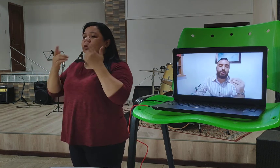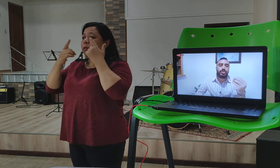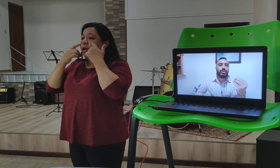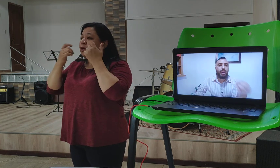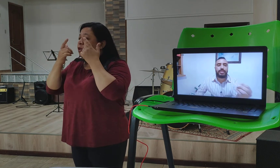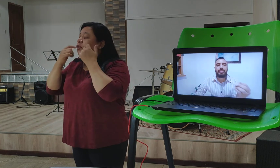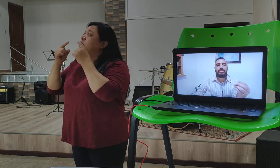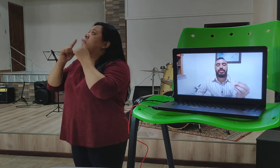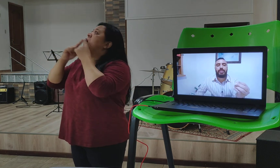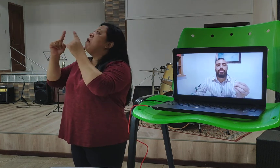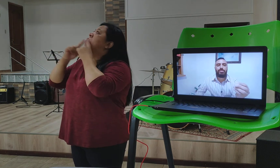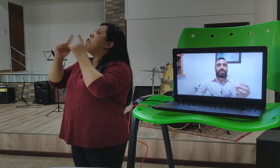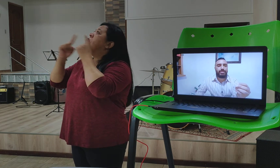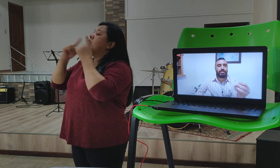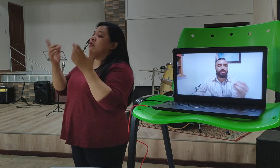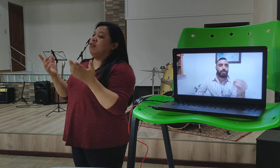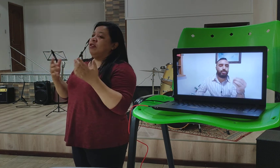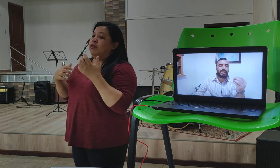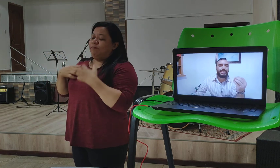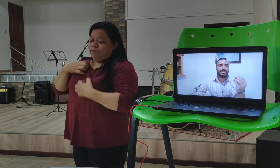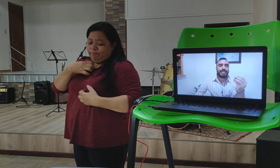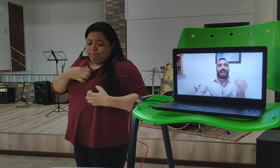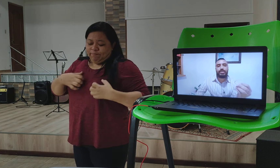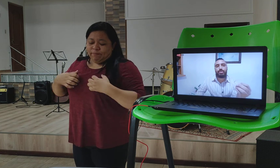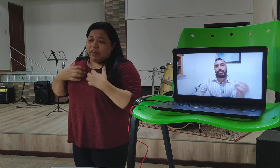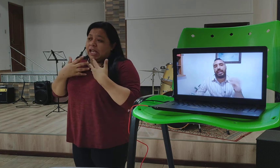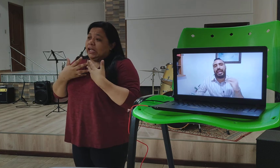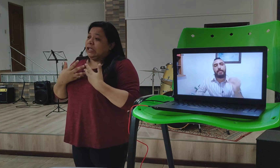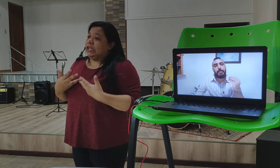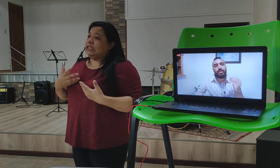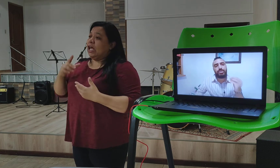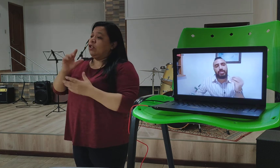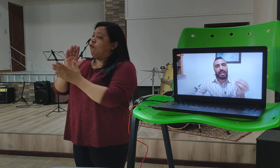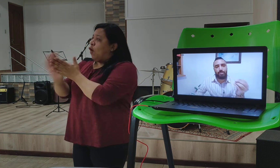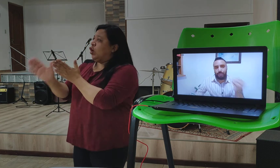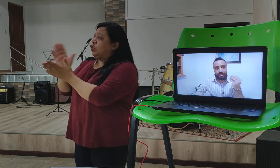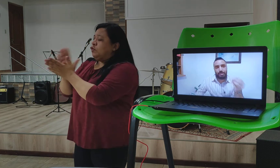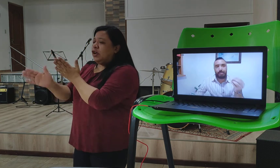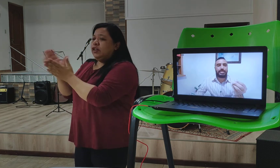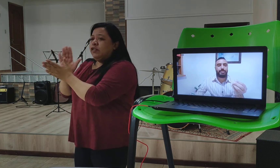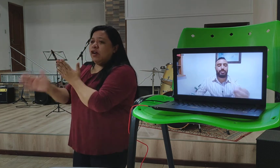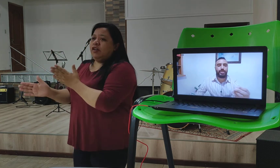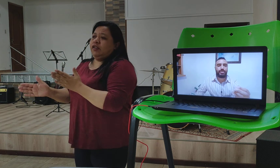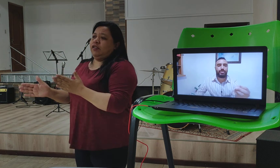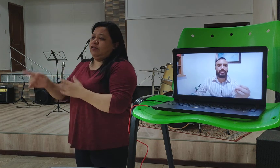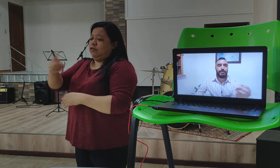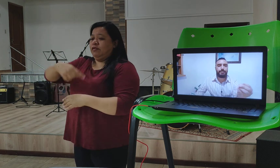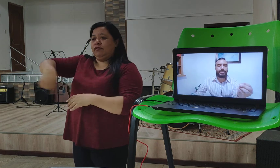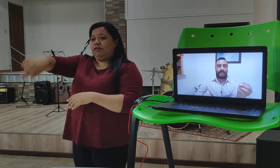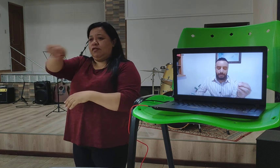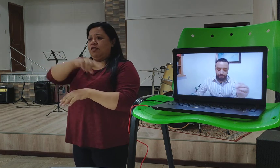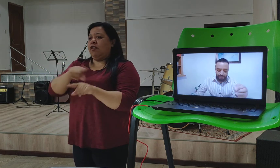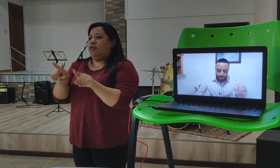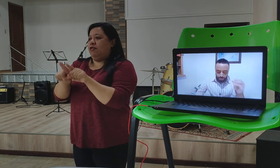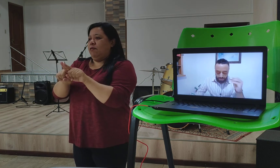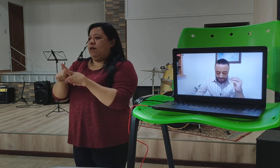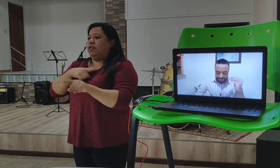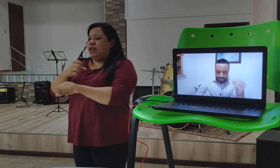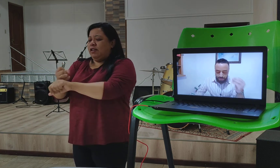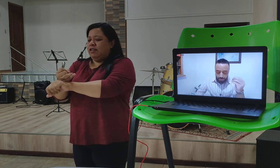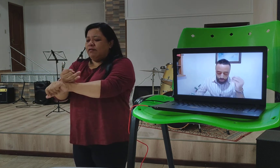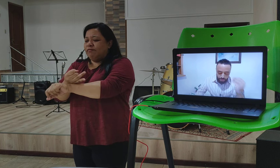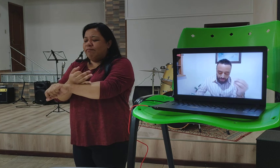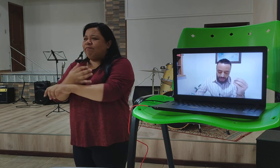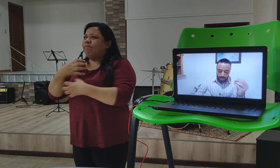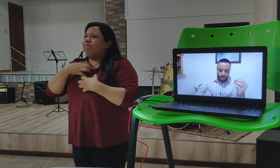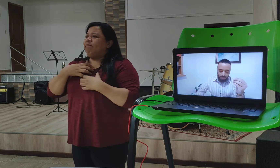situação angustiosa, uma situação de muito cansaço emocional. Nós também passamos por isso, tá? De muito